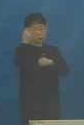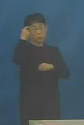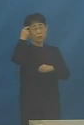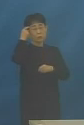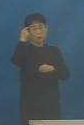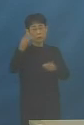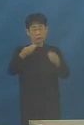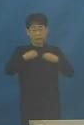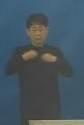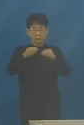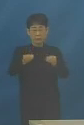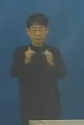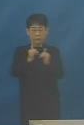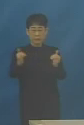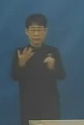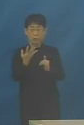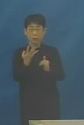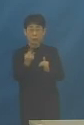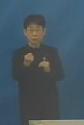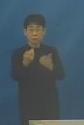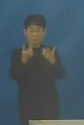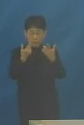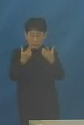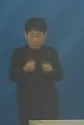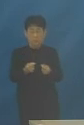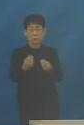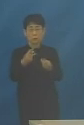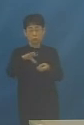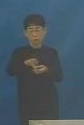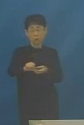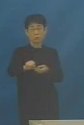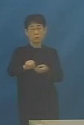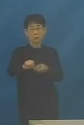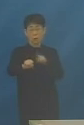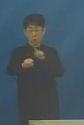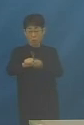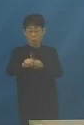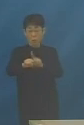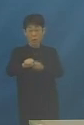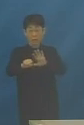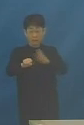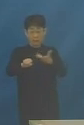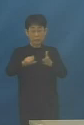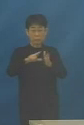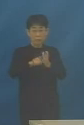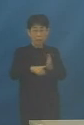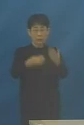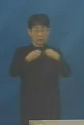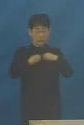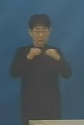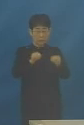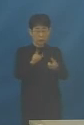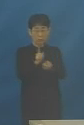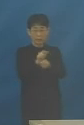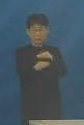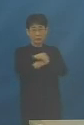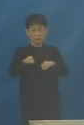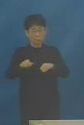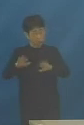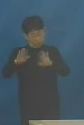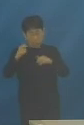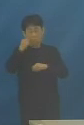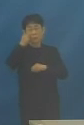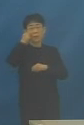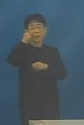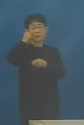数これをまず押さえることがないと完成症対策はできませんこれ余波の飯田と思いますでこのところやはり